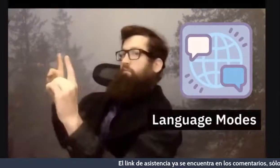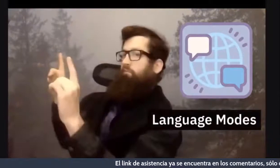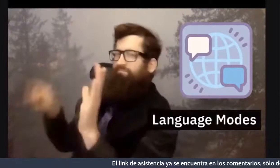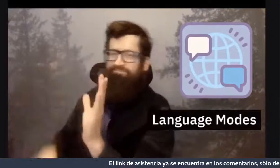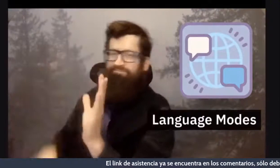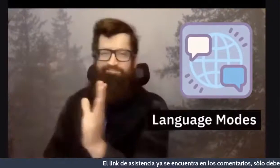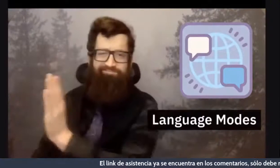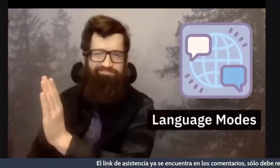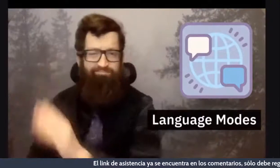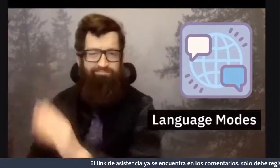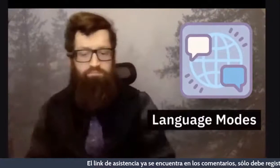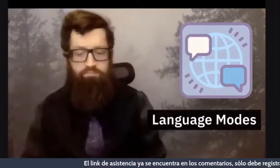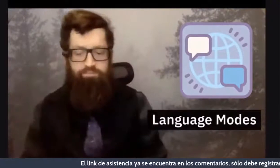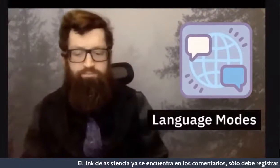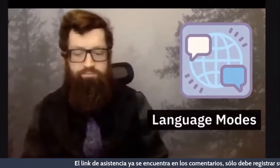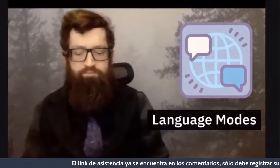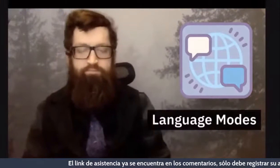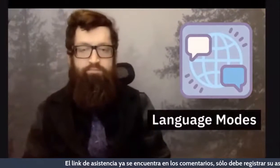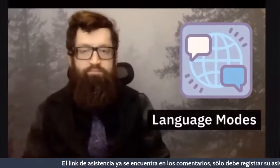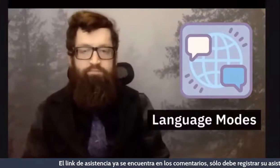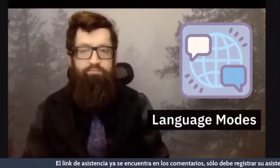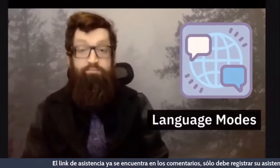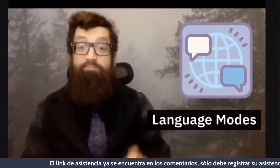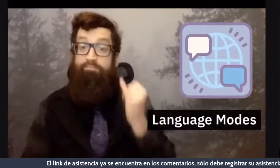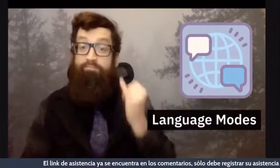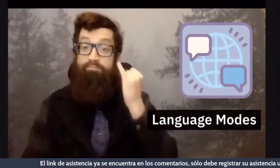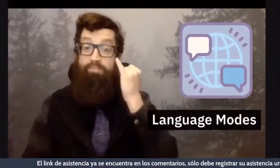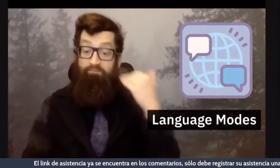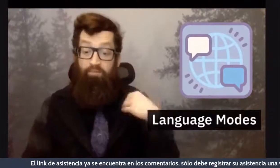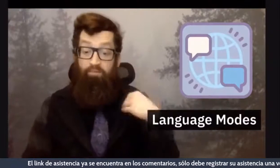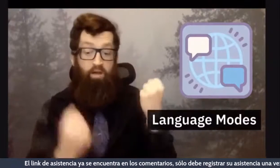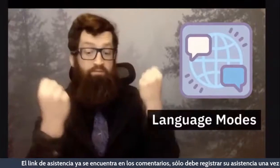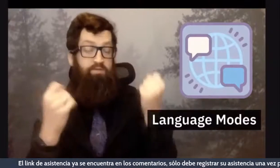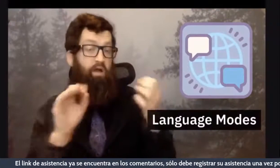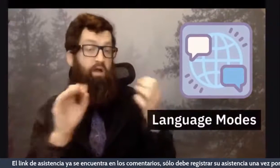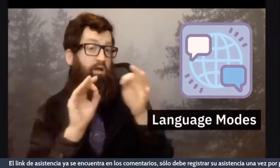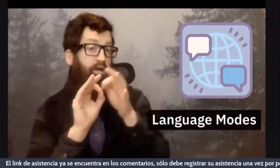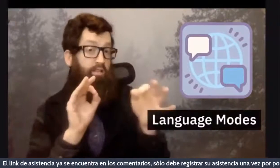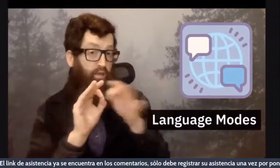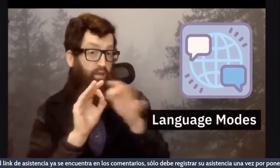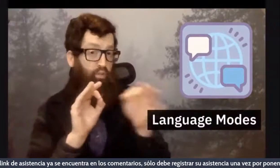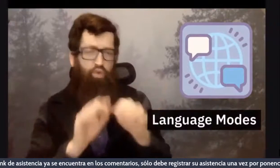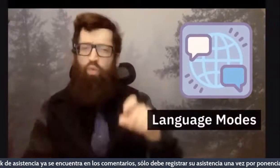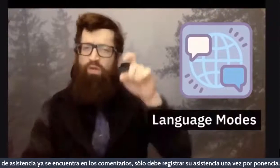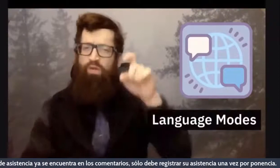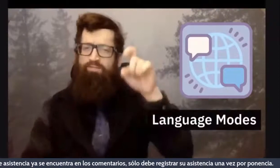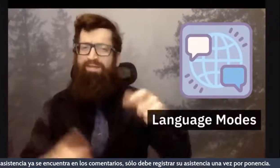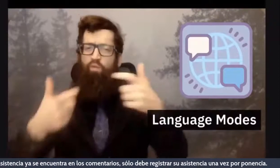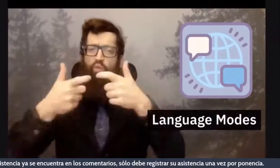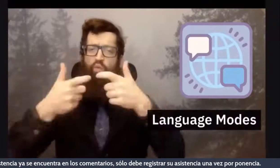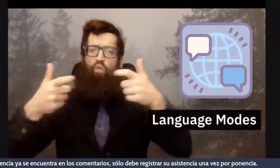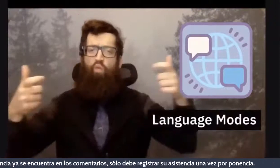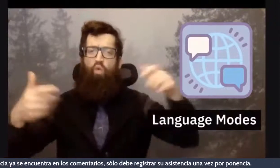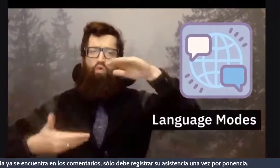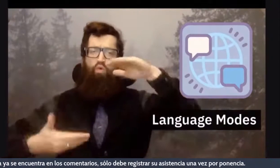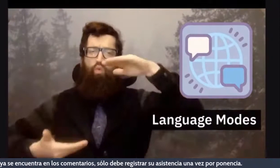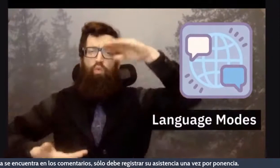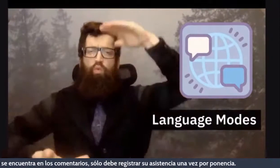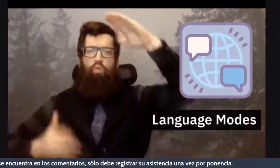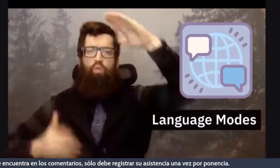Los videos deben tener un espacio grande para que las personas pueden ver el rostro del intérprete de lengua